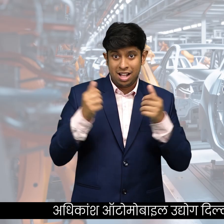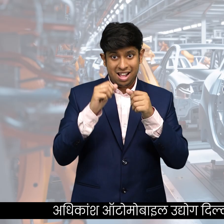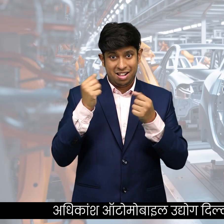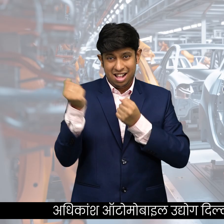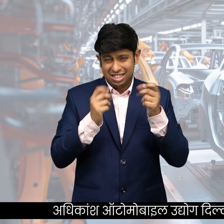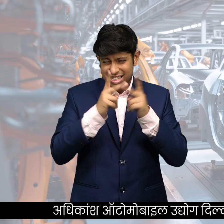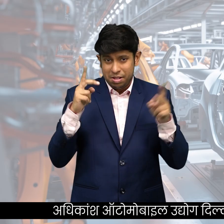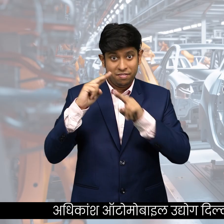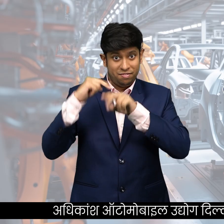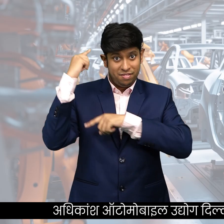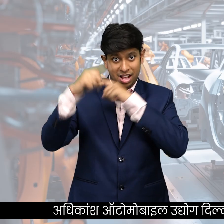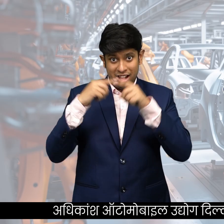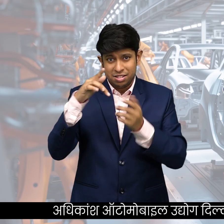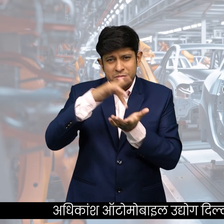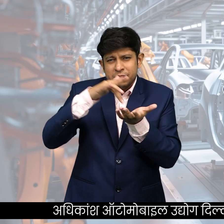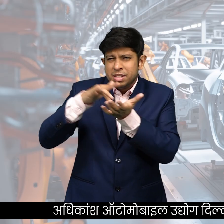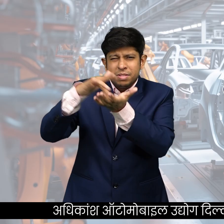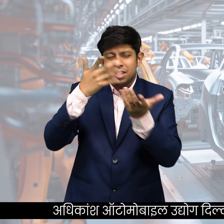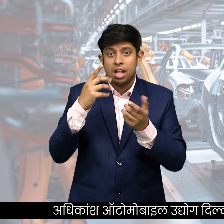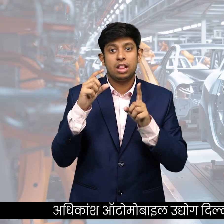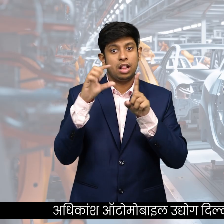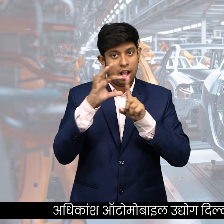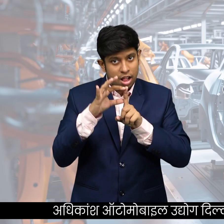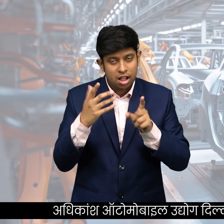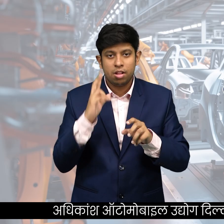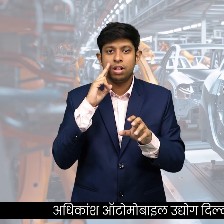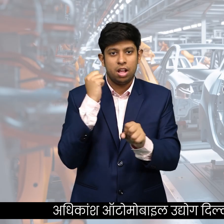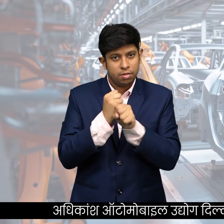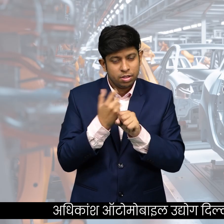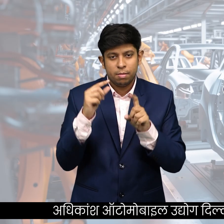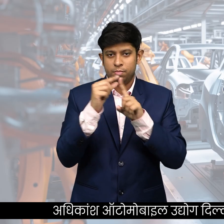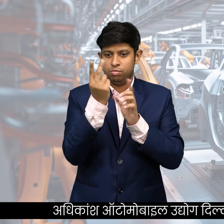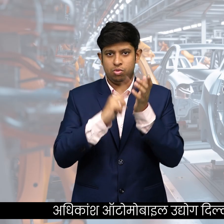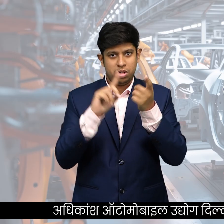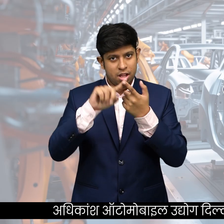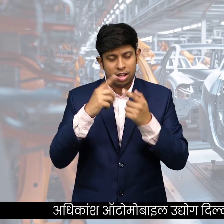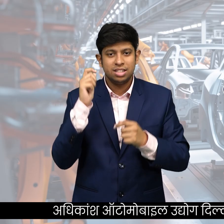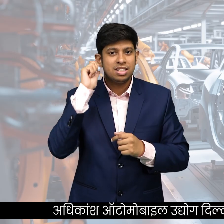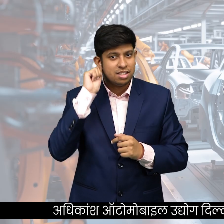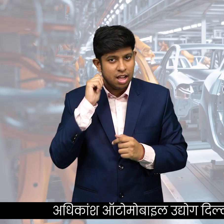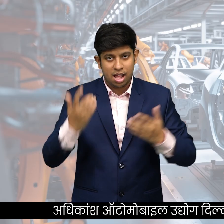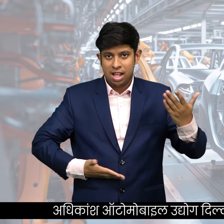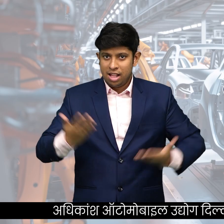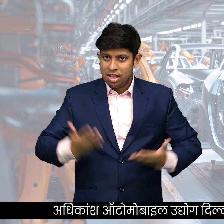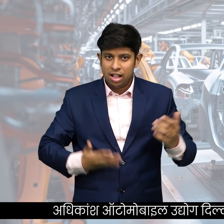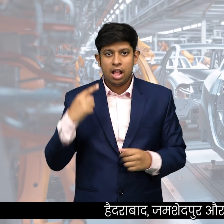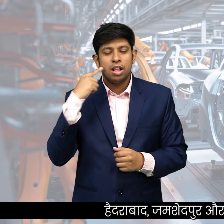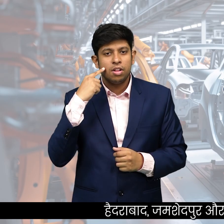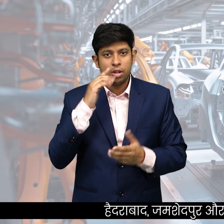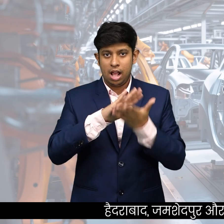अधिकांश ऑटोमोबाइल उद्योग दिल्ली, गुड़गांव, पुणे, चेन्नई, कोलकाता,